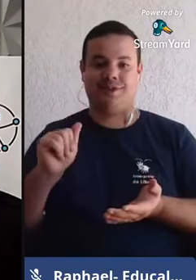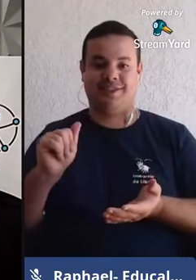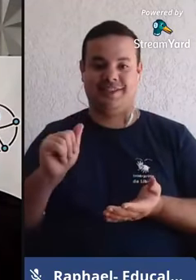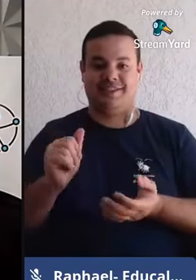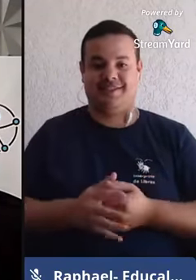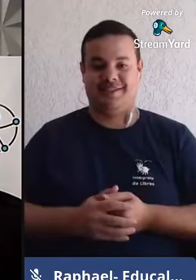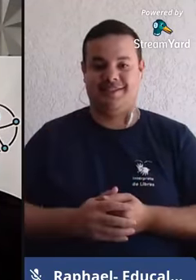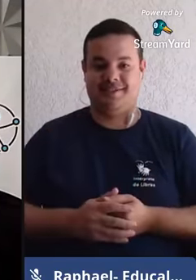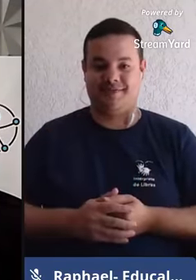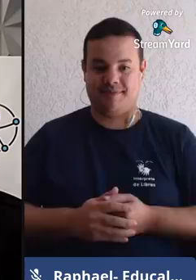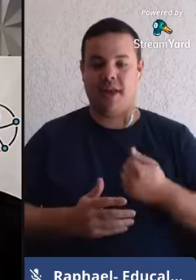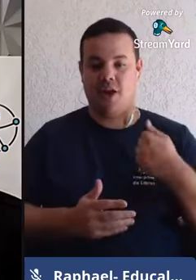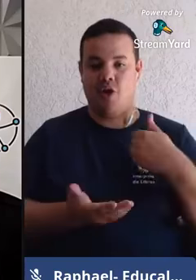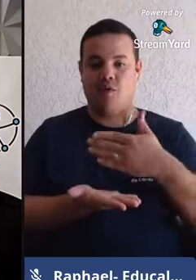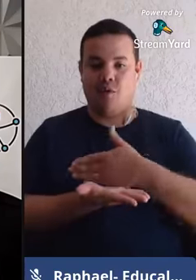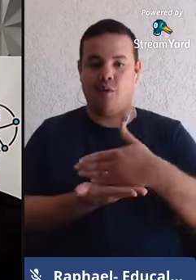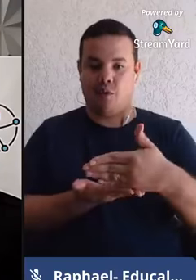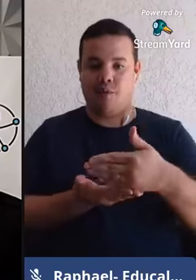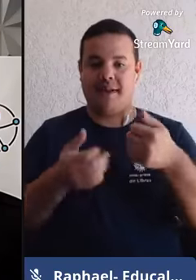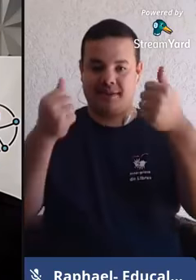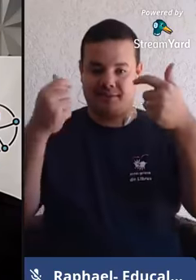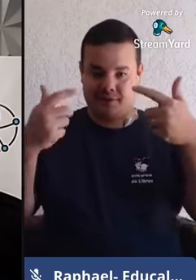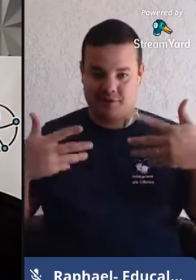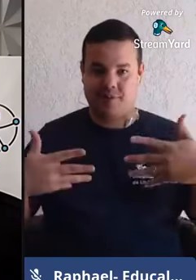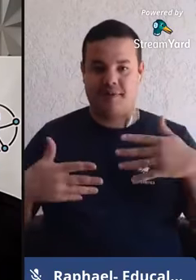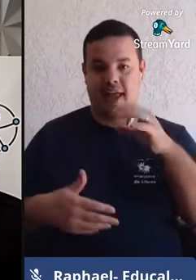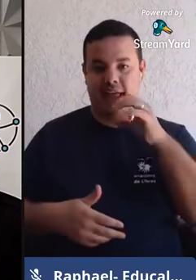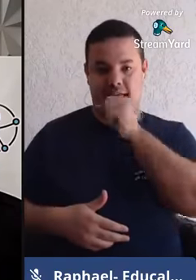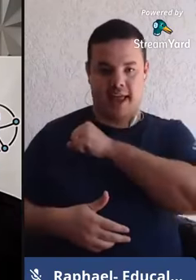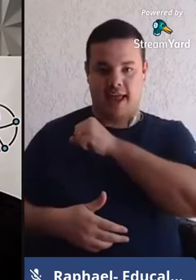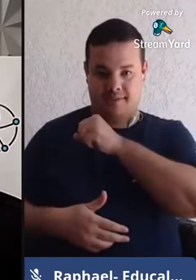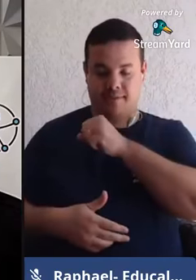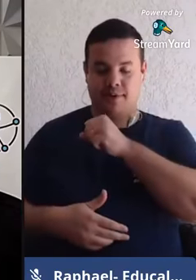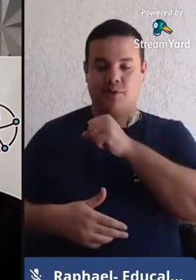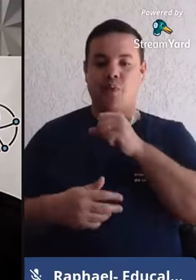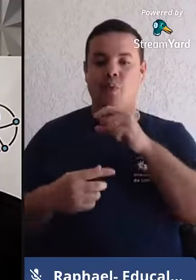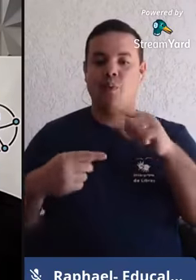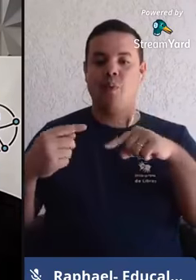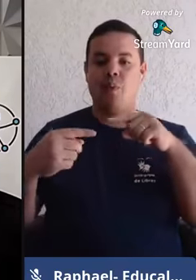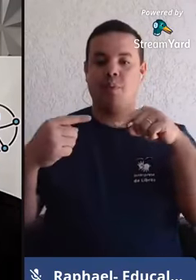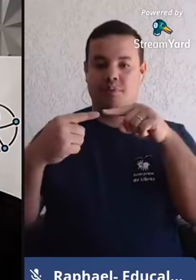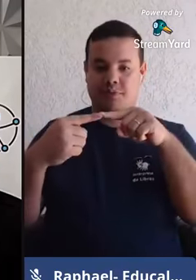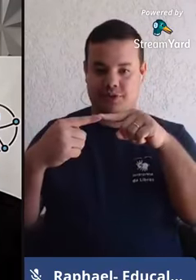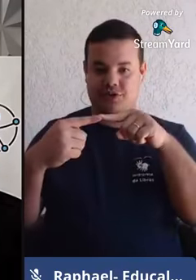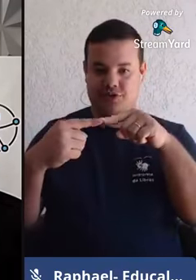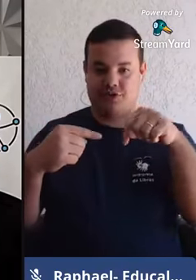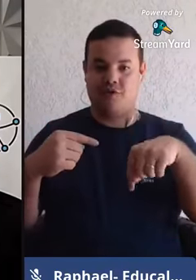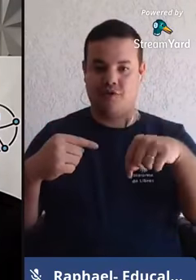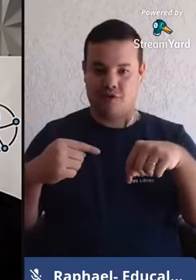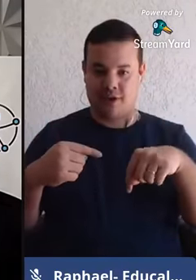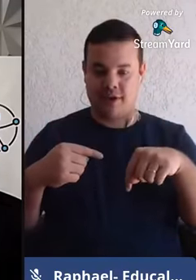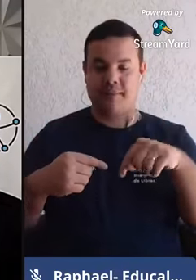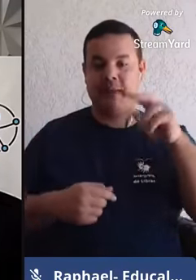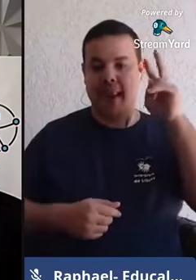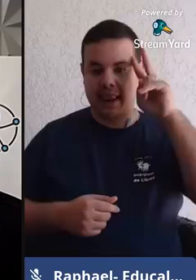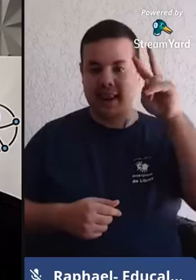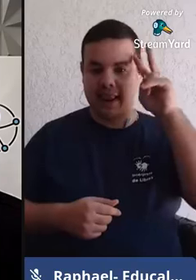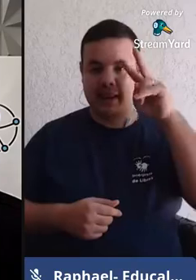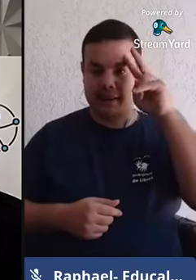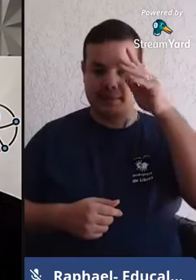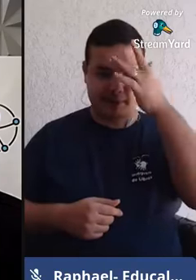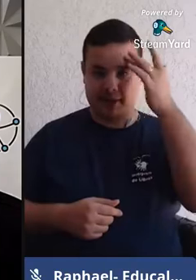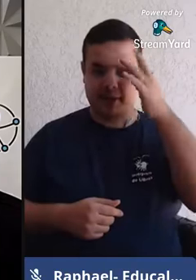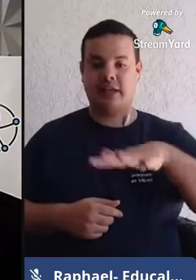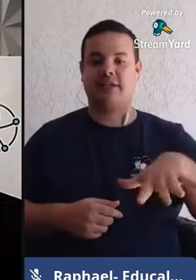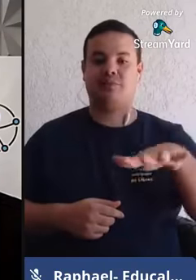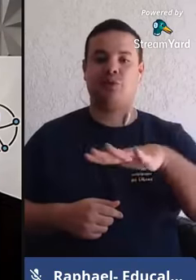Eu vou dar uma introdução rápida ao nosso propósito aqui, né, para sempre lembrar as pessoas o que nós estamos fazendo